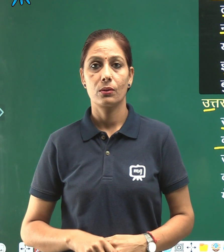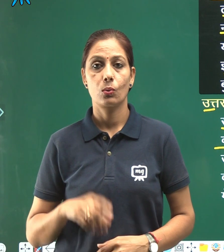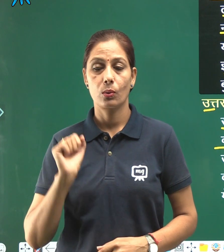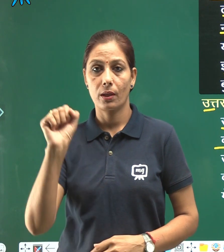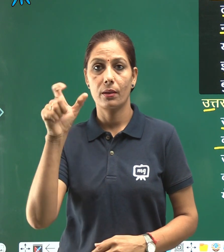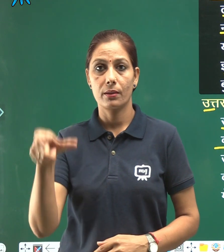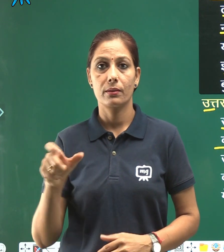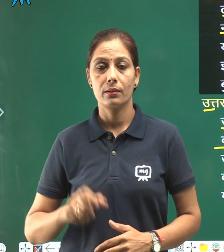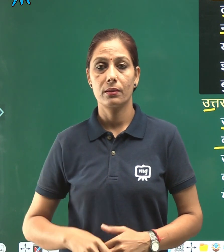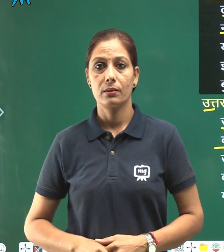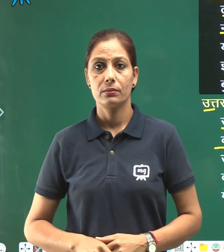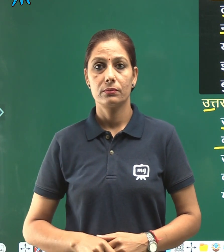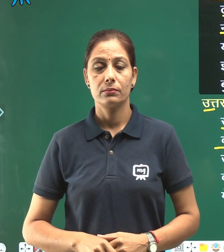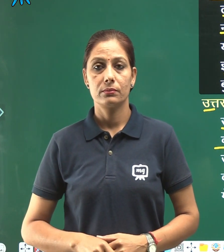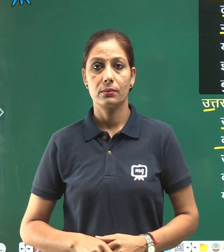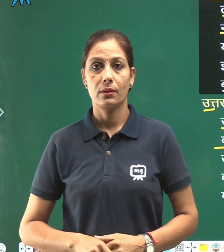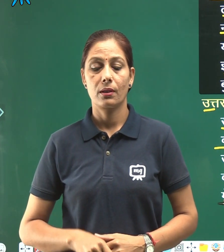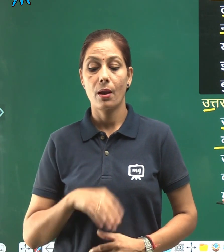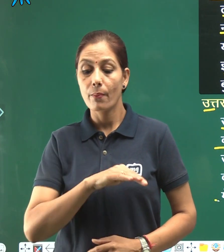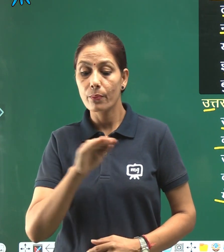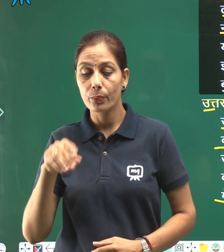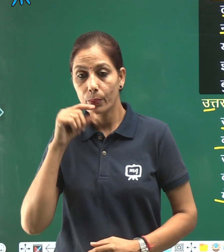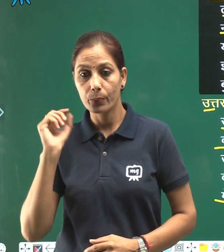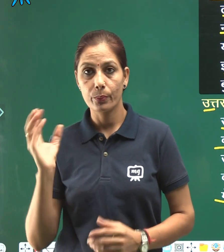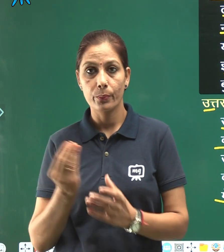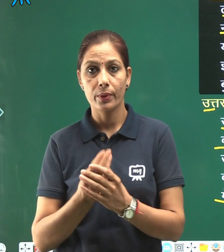उन्हें मेढक मंडली कहते थे।